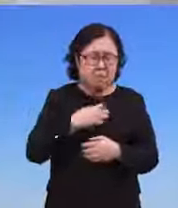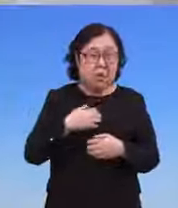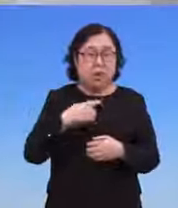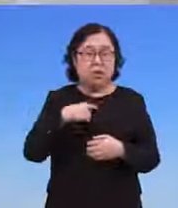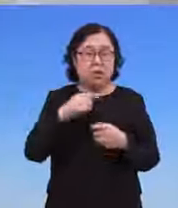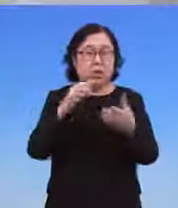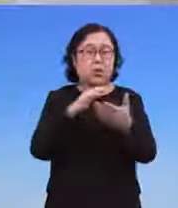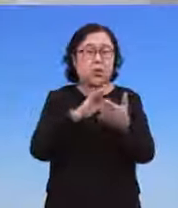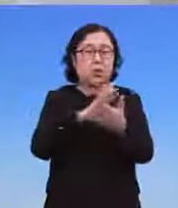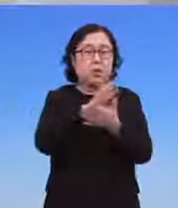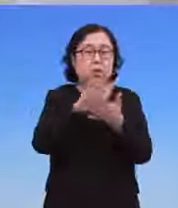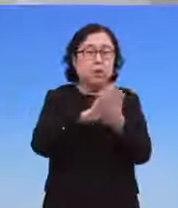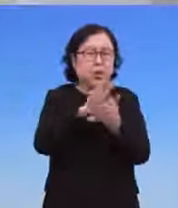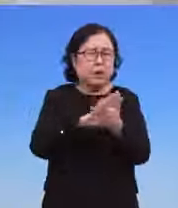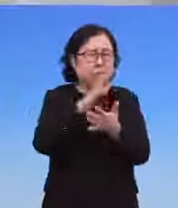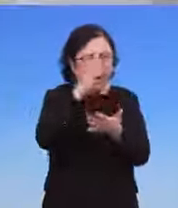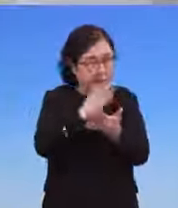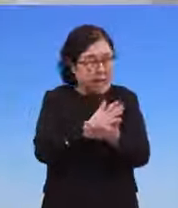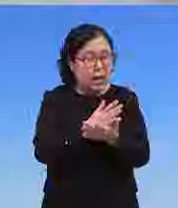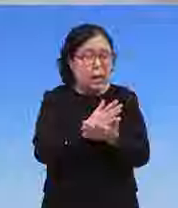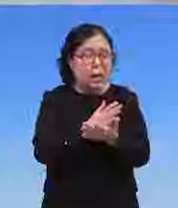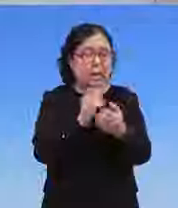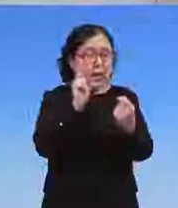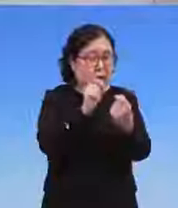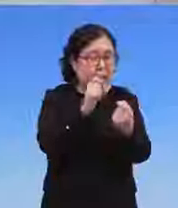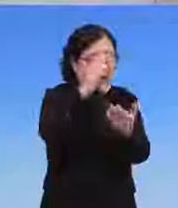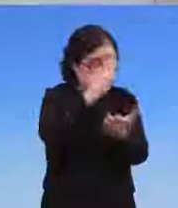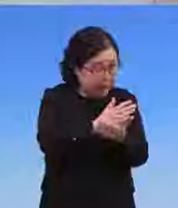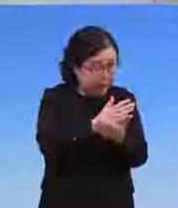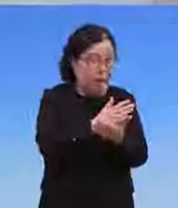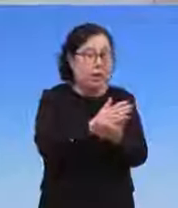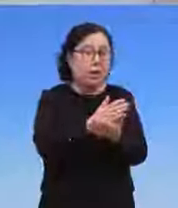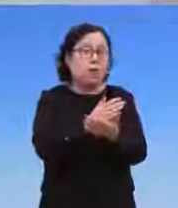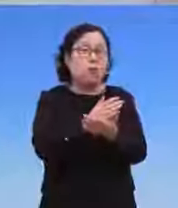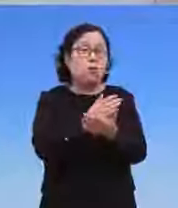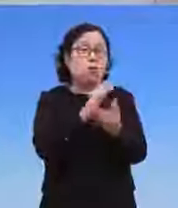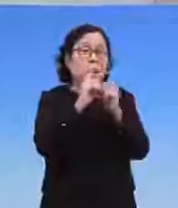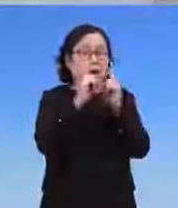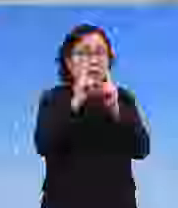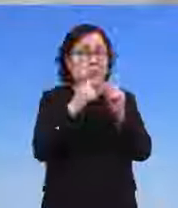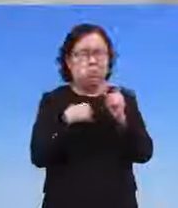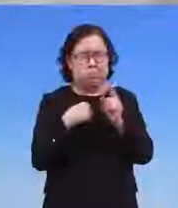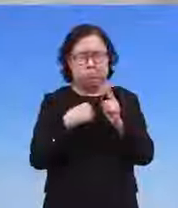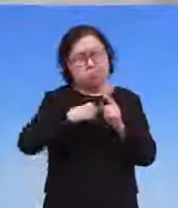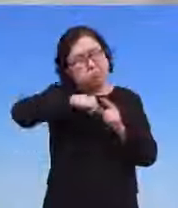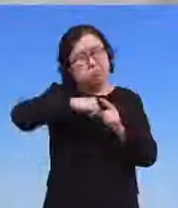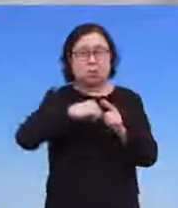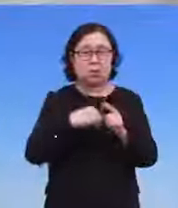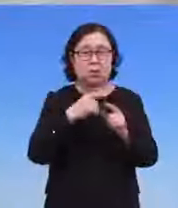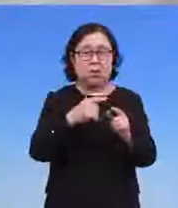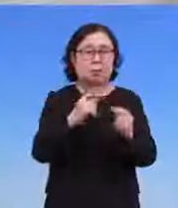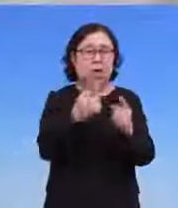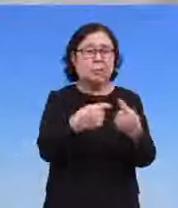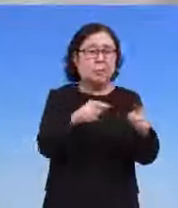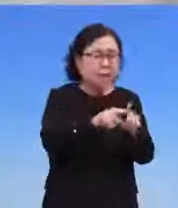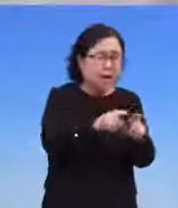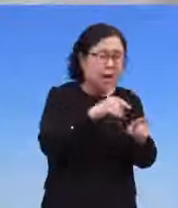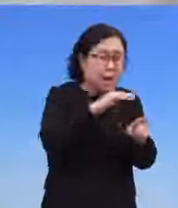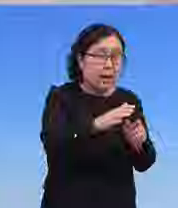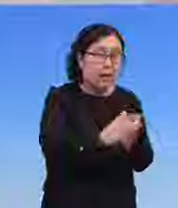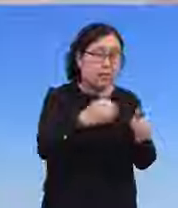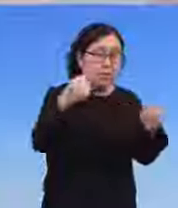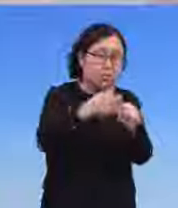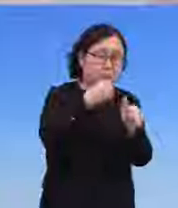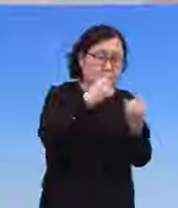그 근처도 가지 마라. 계속 이야기하는데 말을 안 들어요. 가보면 또 애들이 다가가고 그다 또 두들겨 맞고 그러니까